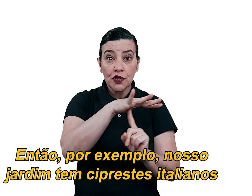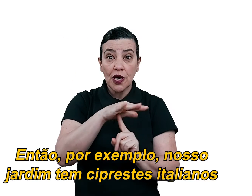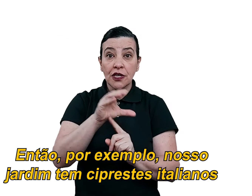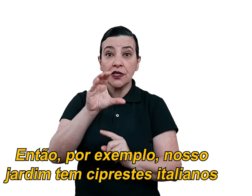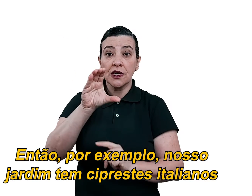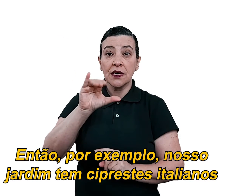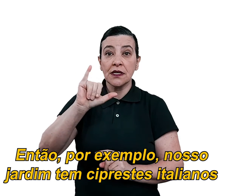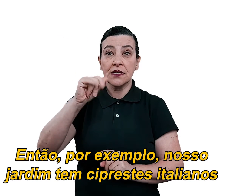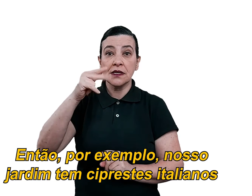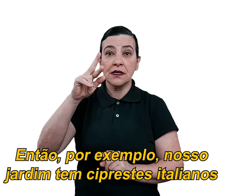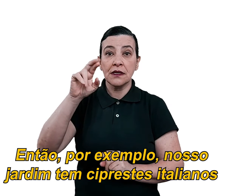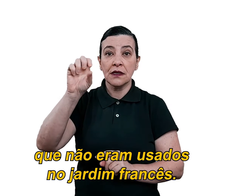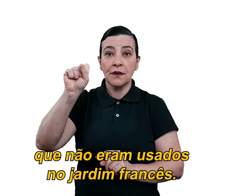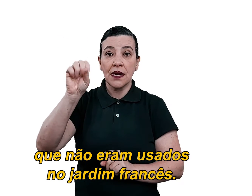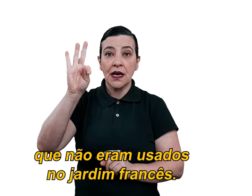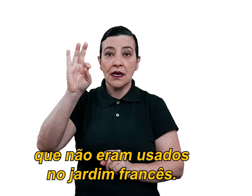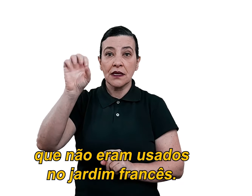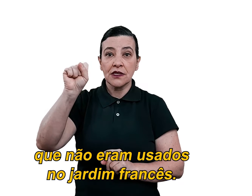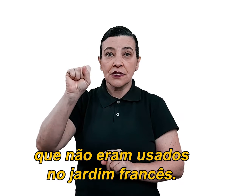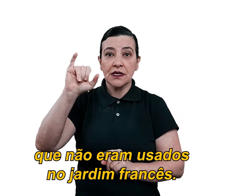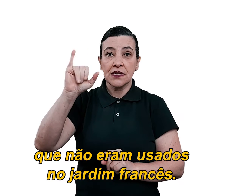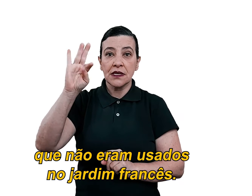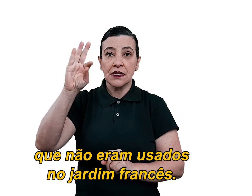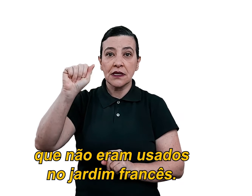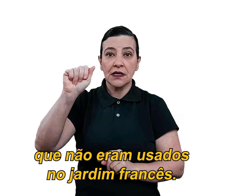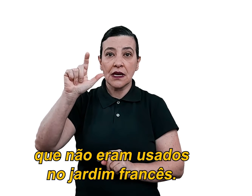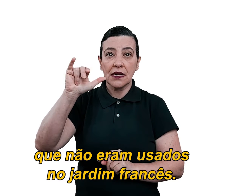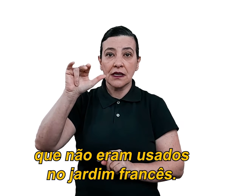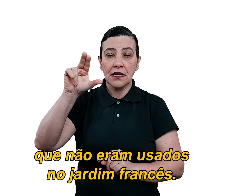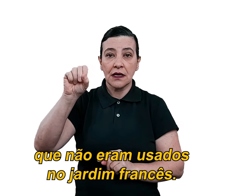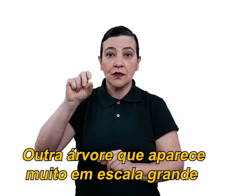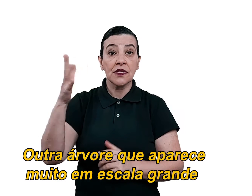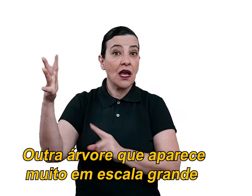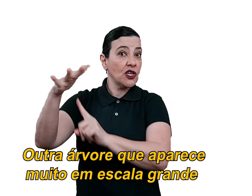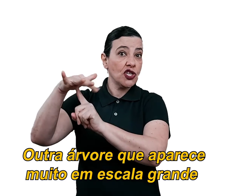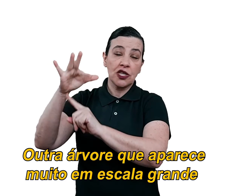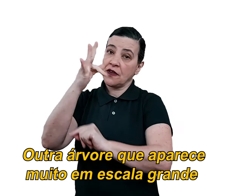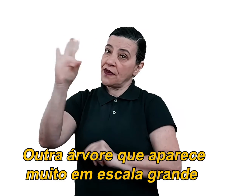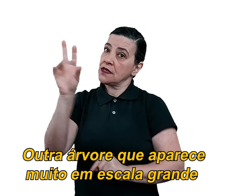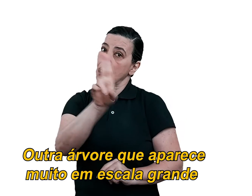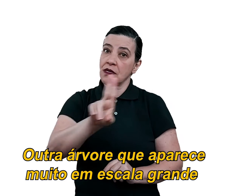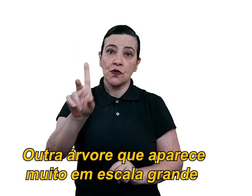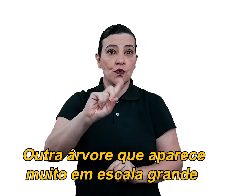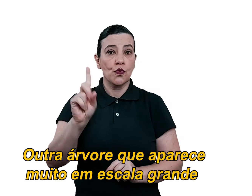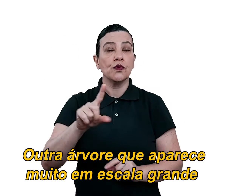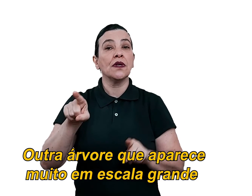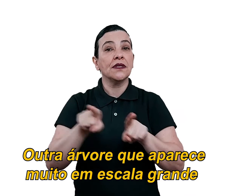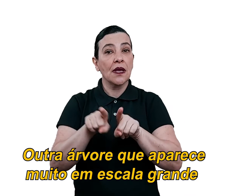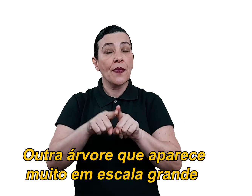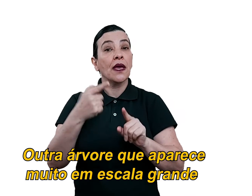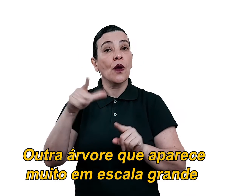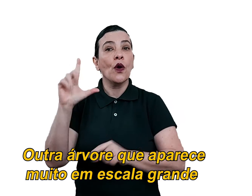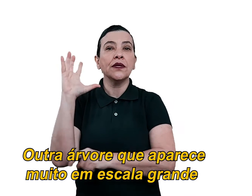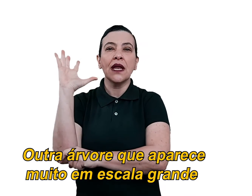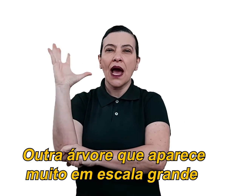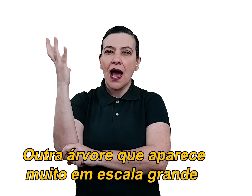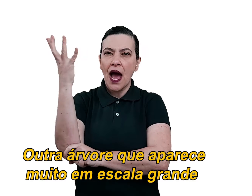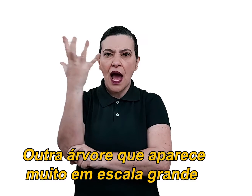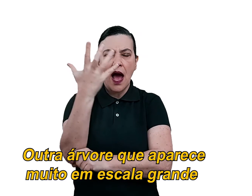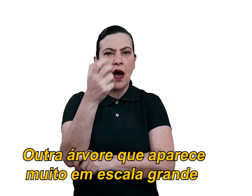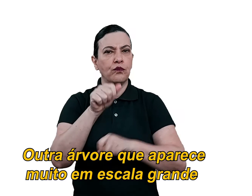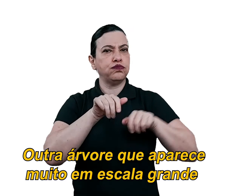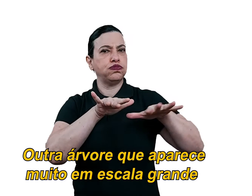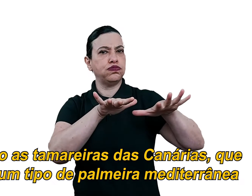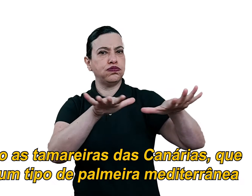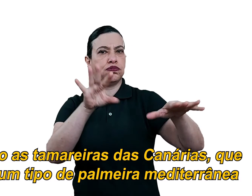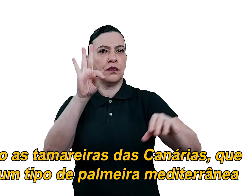tem ciprestes italianos, que não eram usados num jardim francês. Outra árvore que aparece muito, não é, em